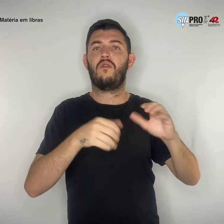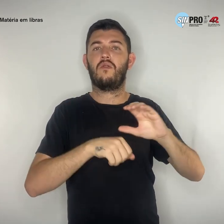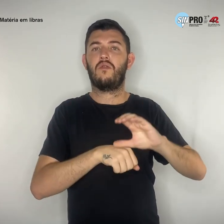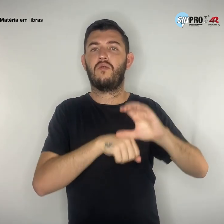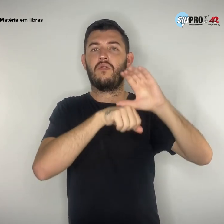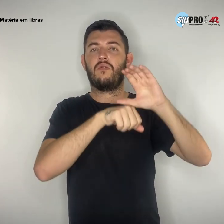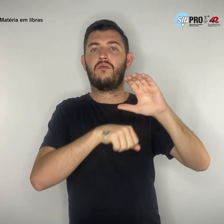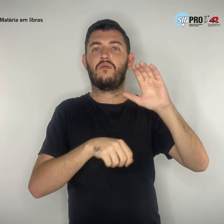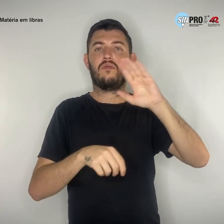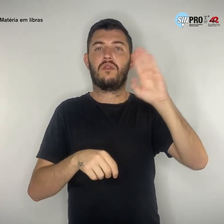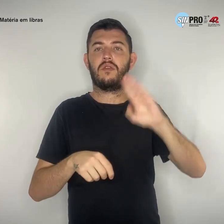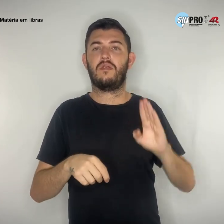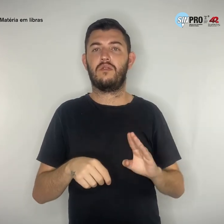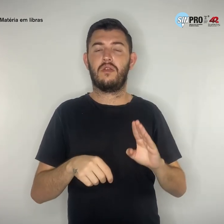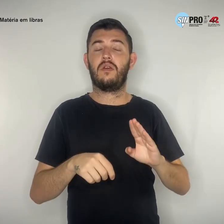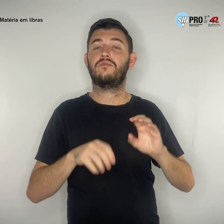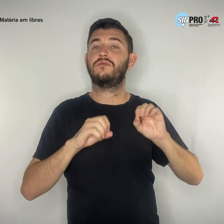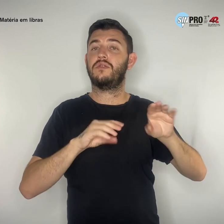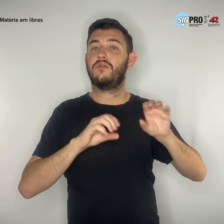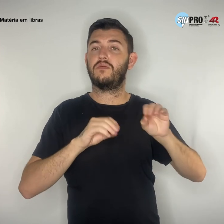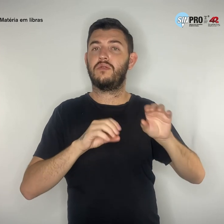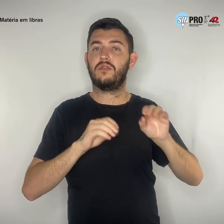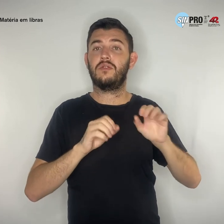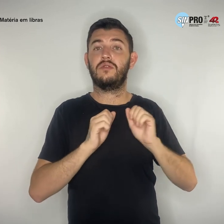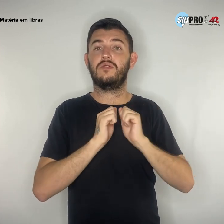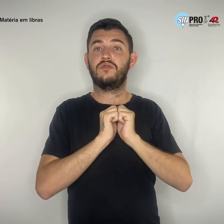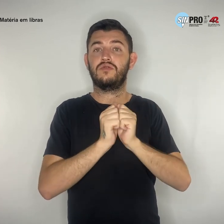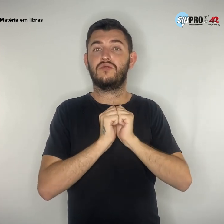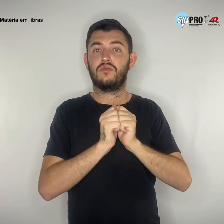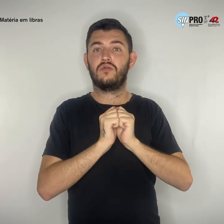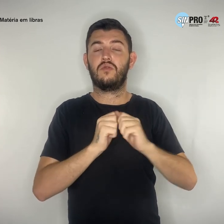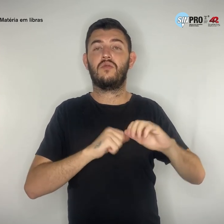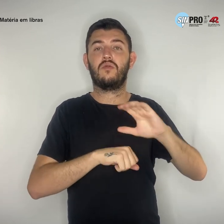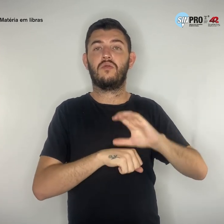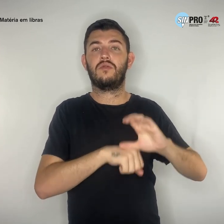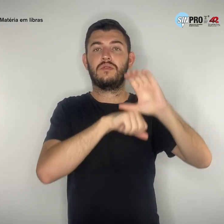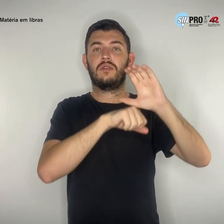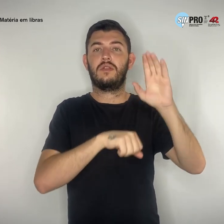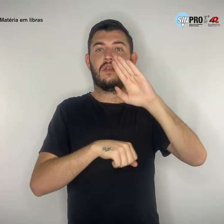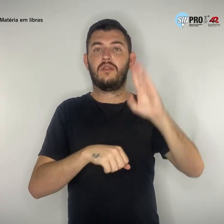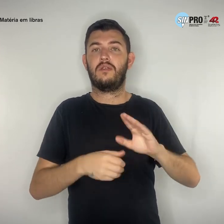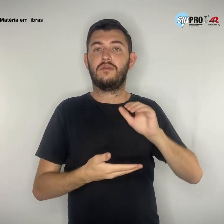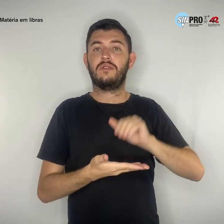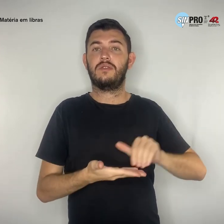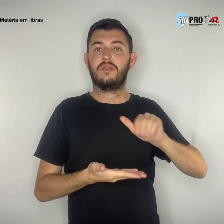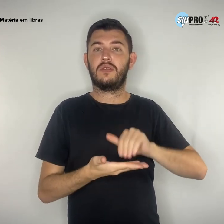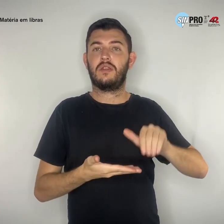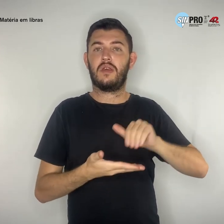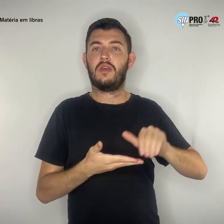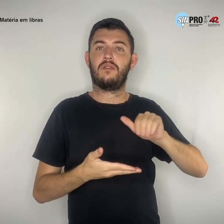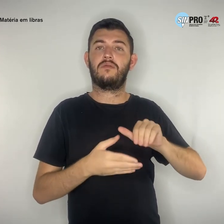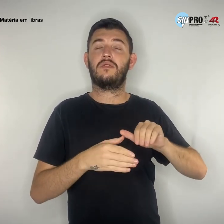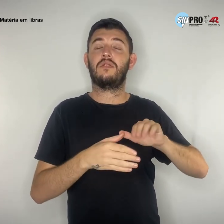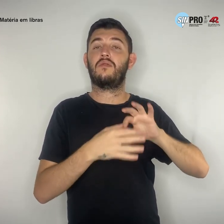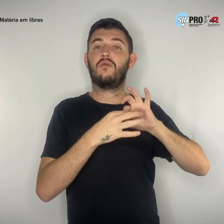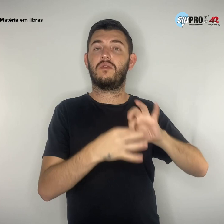Educação, com o Conselho Nacional de Secretários de Educação e com a participação